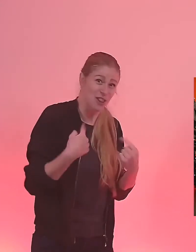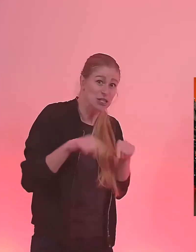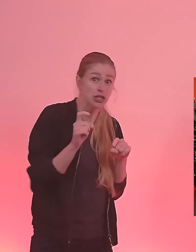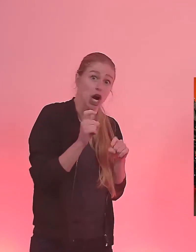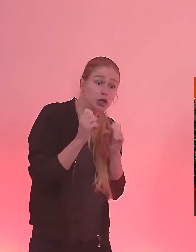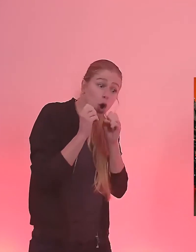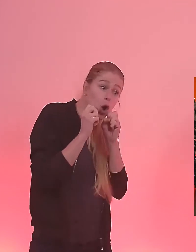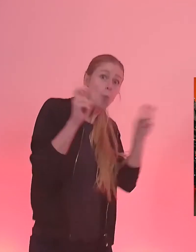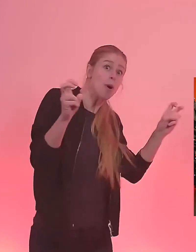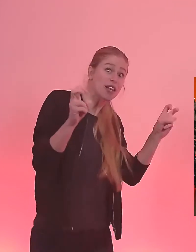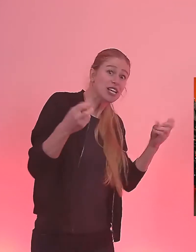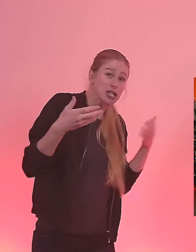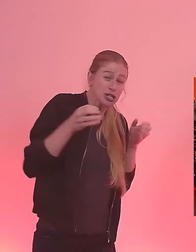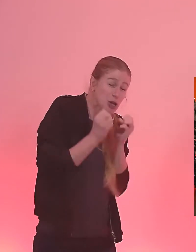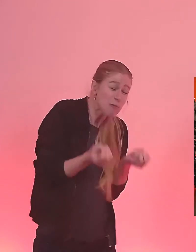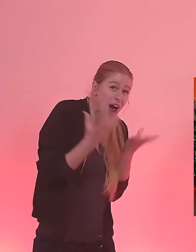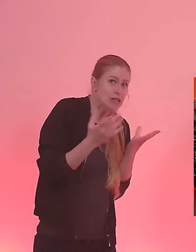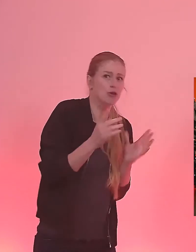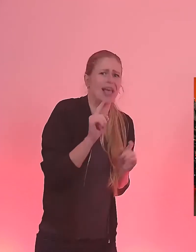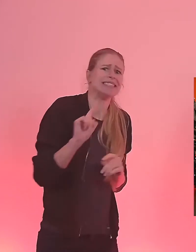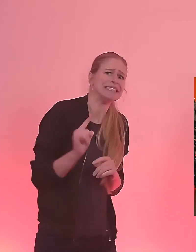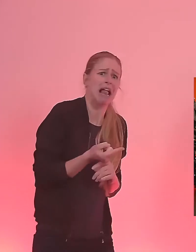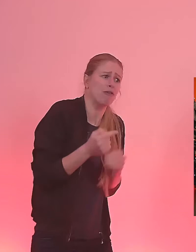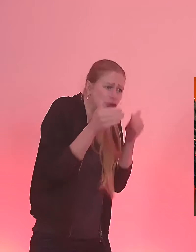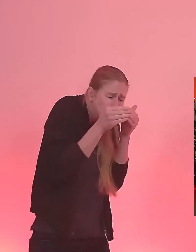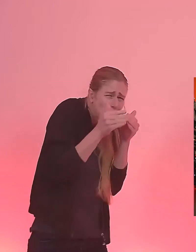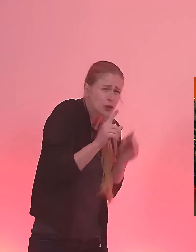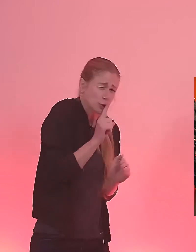Ja, oké. Okay. Snel verstoppen. Snel verstoppen. Sst.